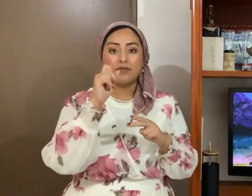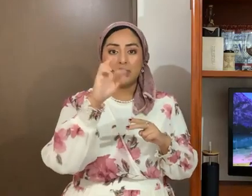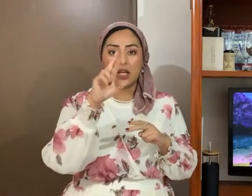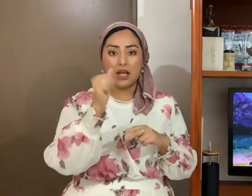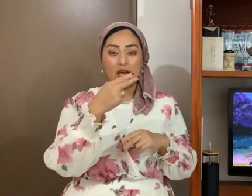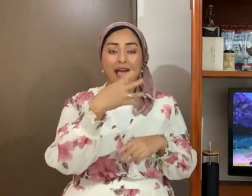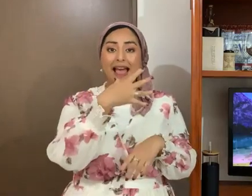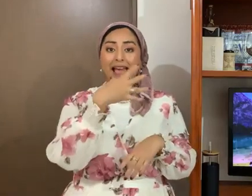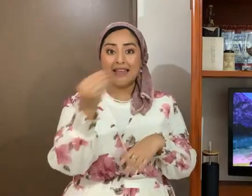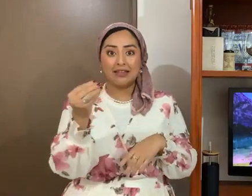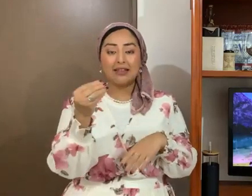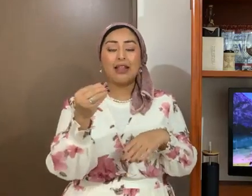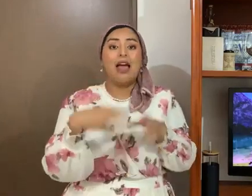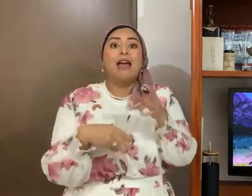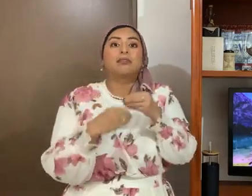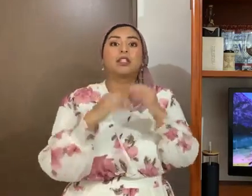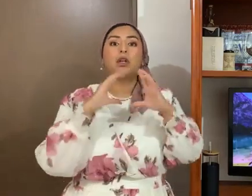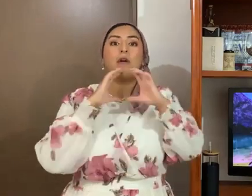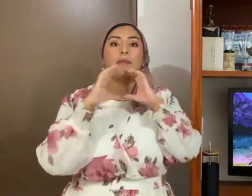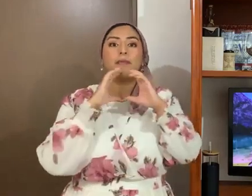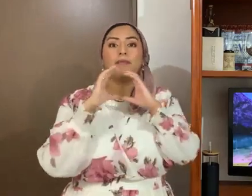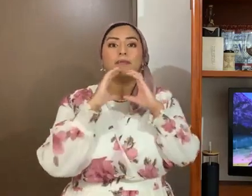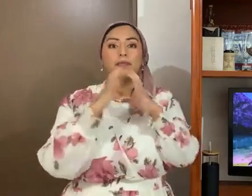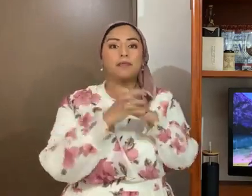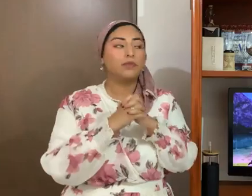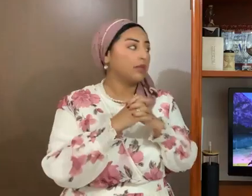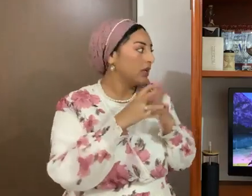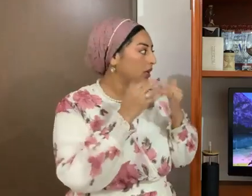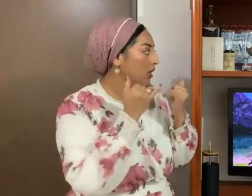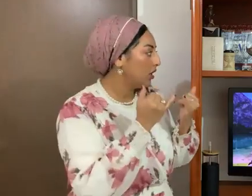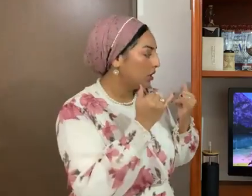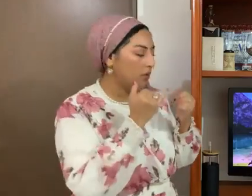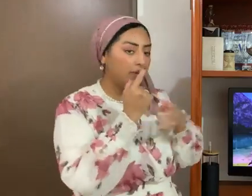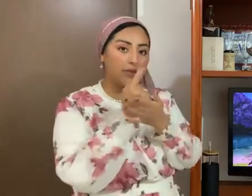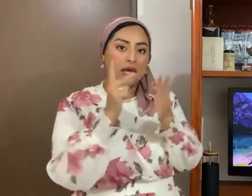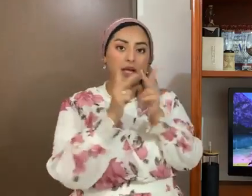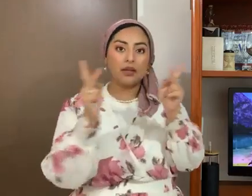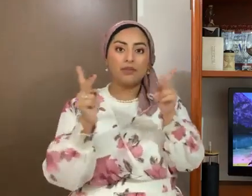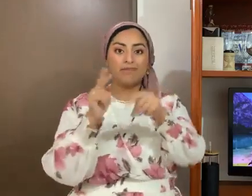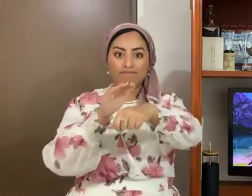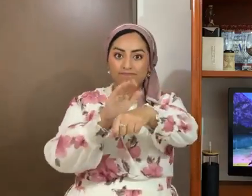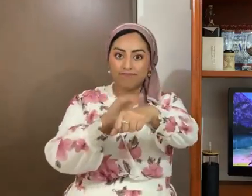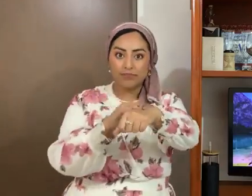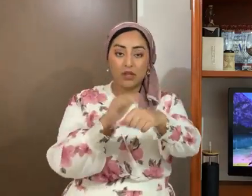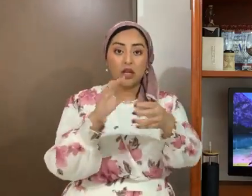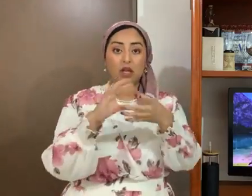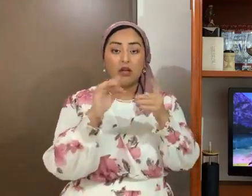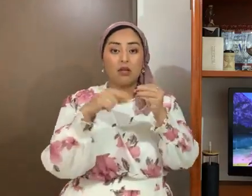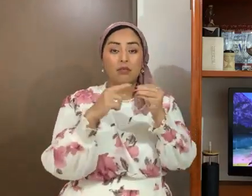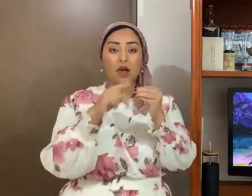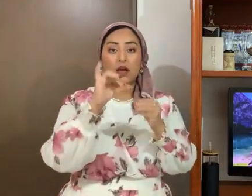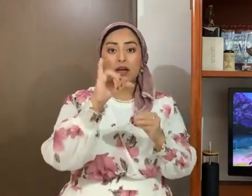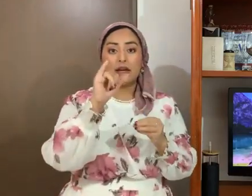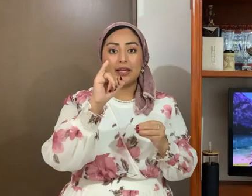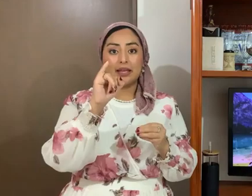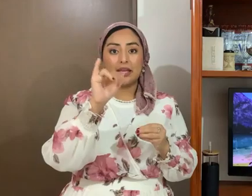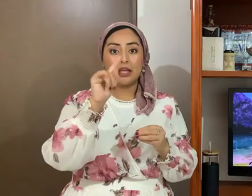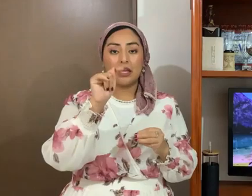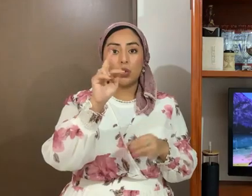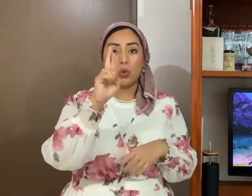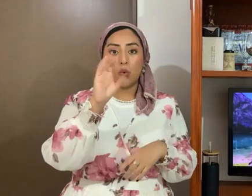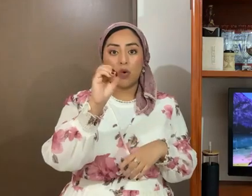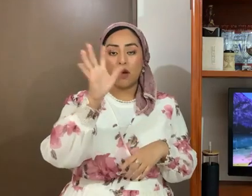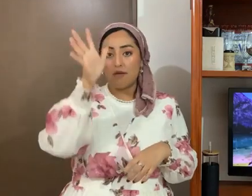y el comentario de la parashá. Es una parashá de exhortación, porque ciertamente, aunque vamos a hablar de Yitro, quien era el suegro de